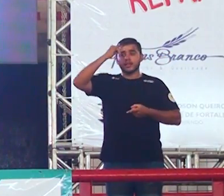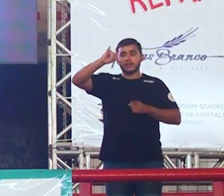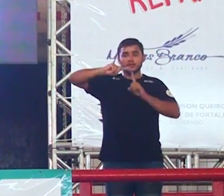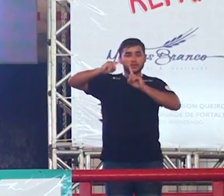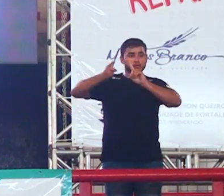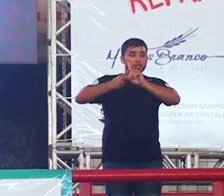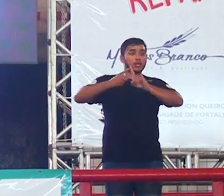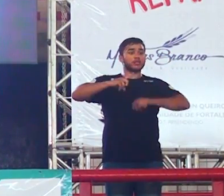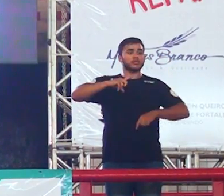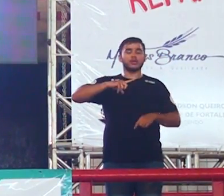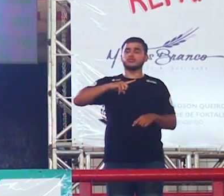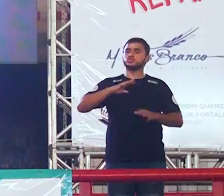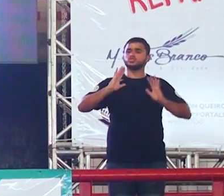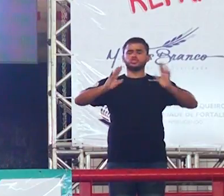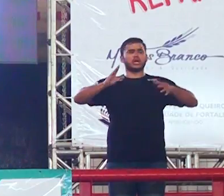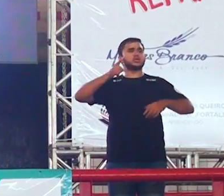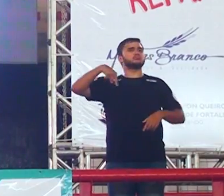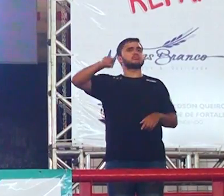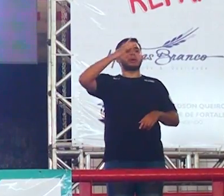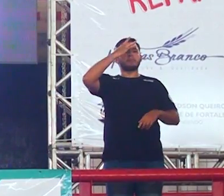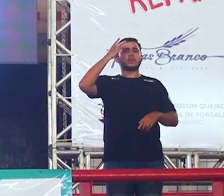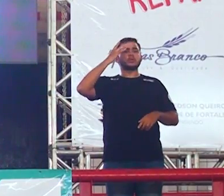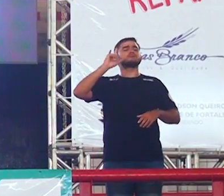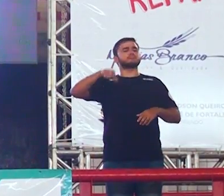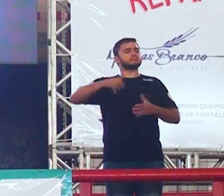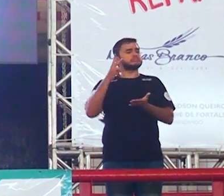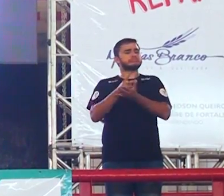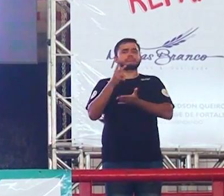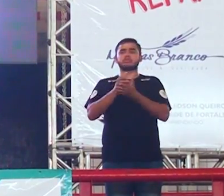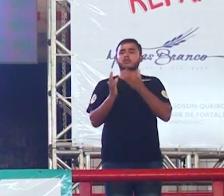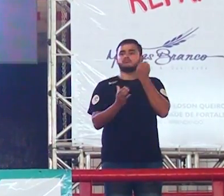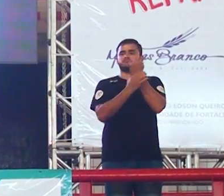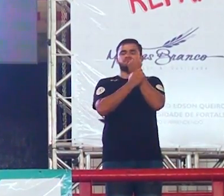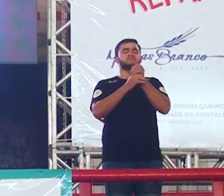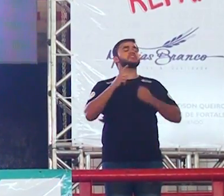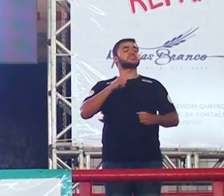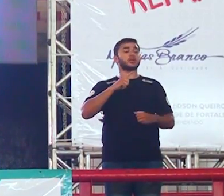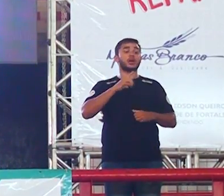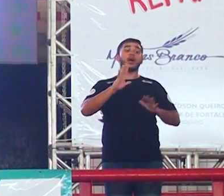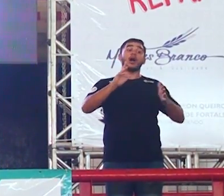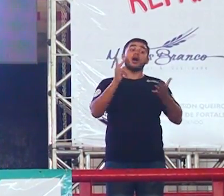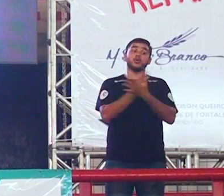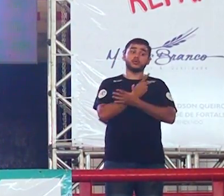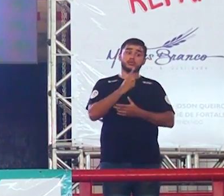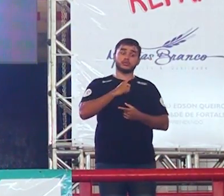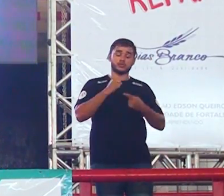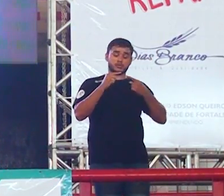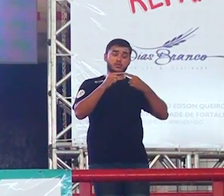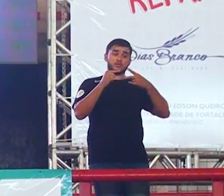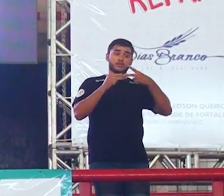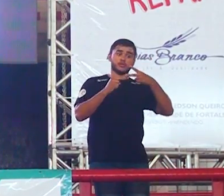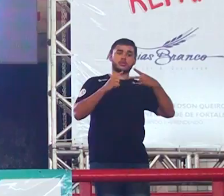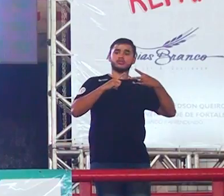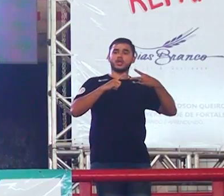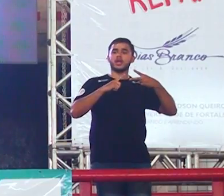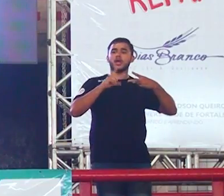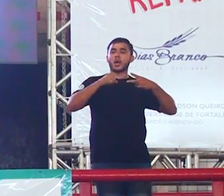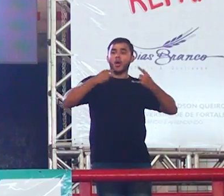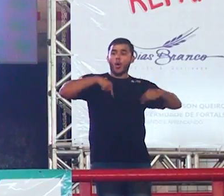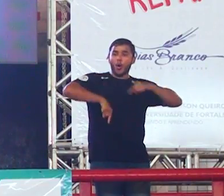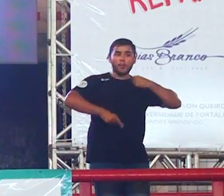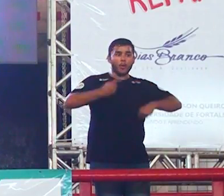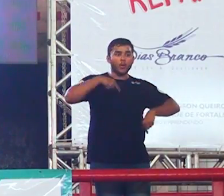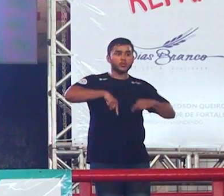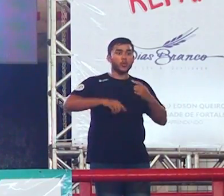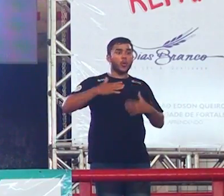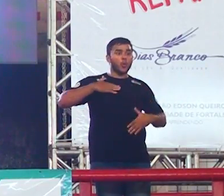métodos contraceptivos de maior segurança, sendo constituída basicamente por 2 hormônios sintéticos semelhantes aos hormônios produzidos